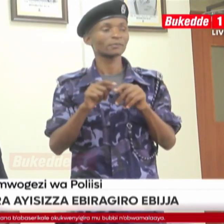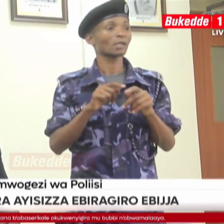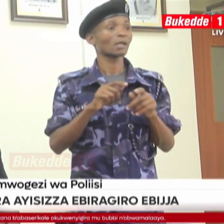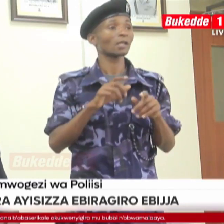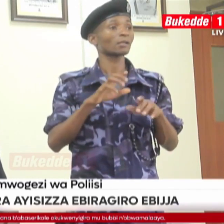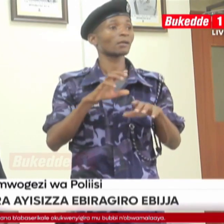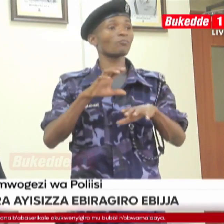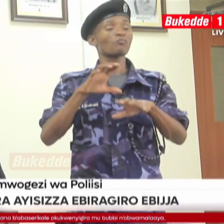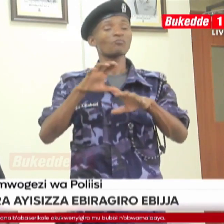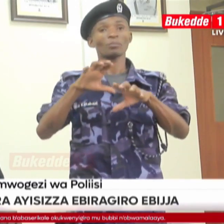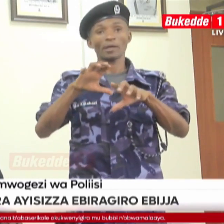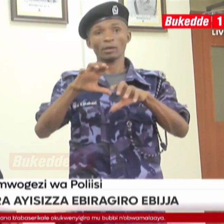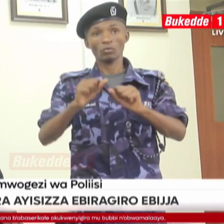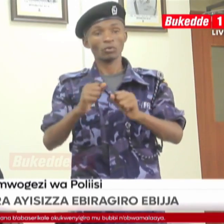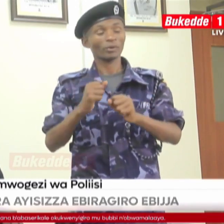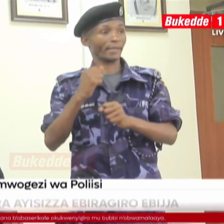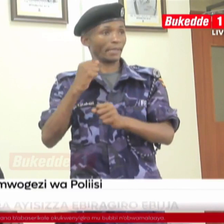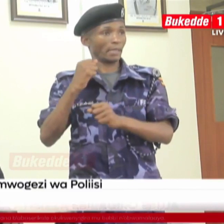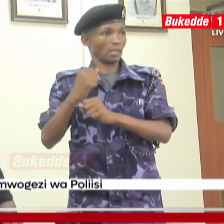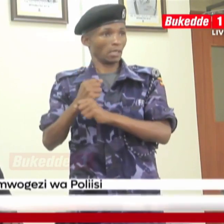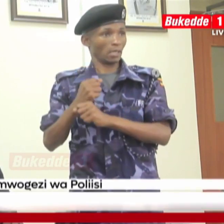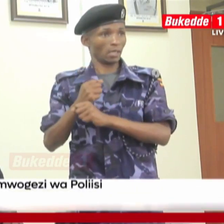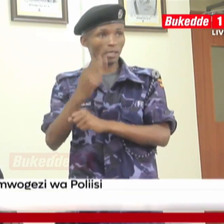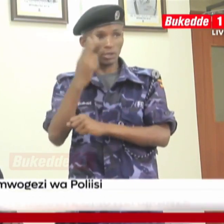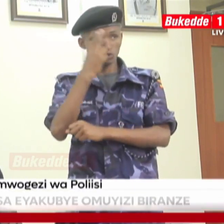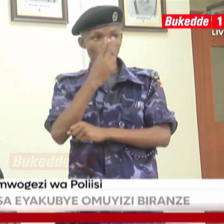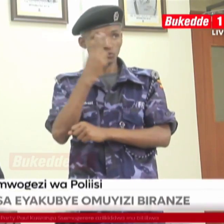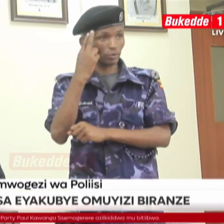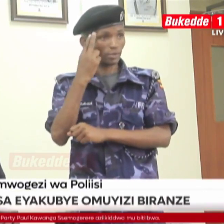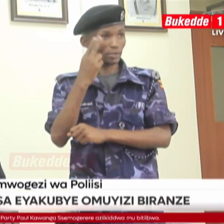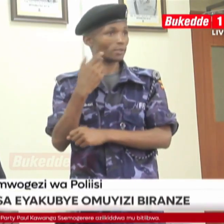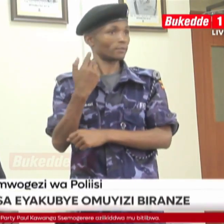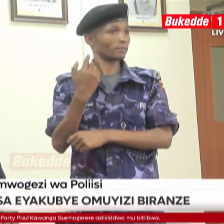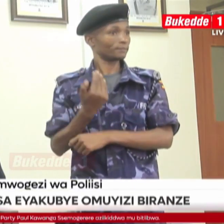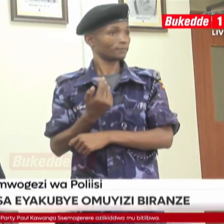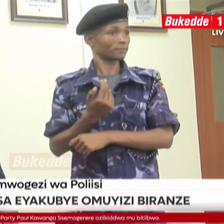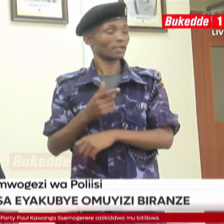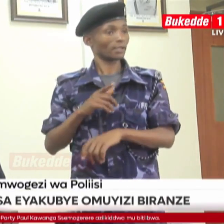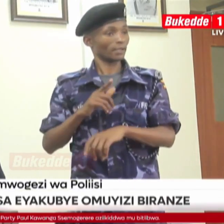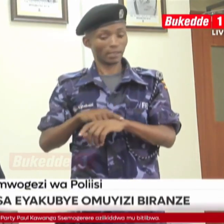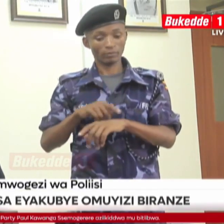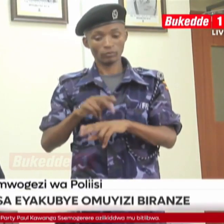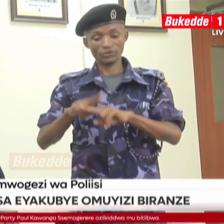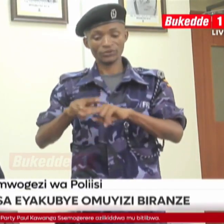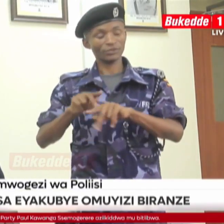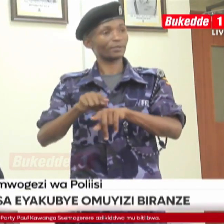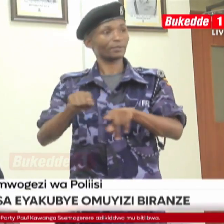okulumba omwana w'obuwala eyali ali mu kibiina